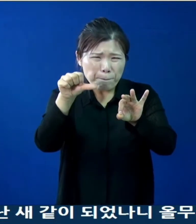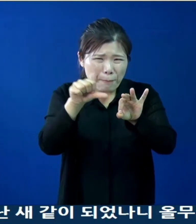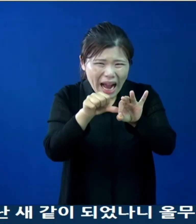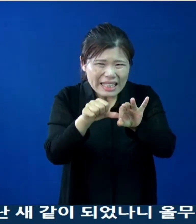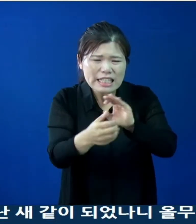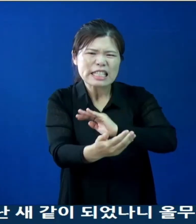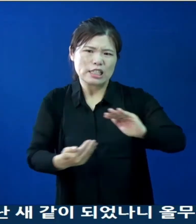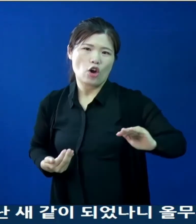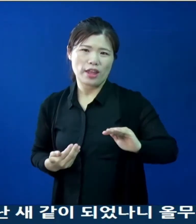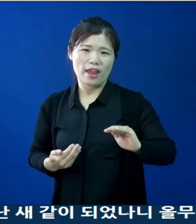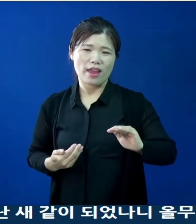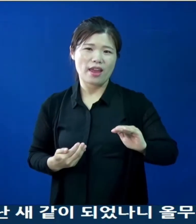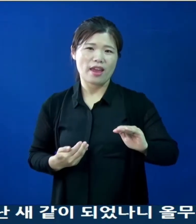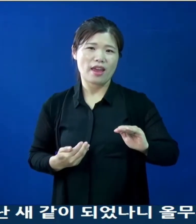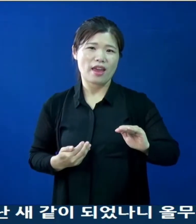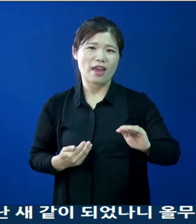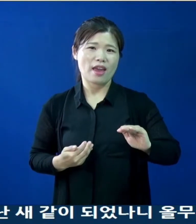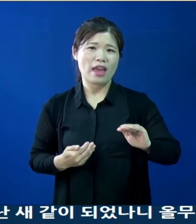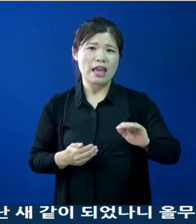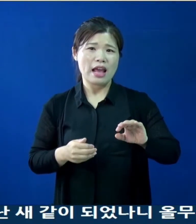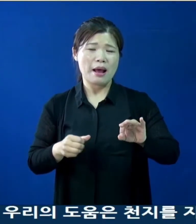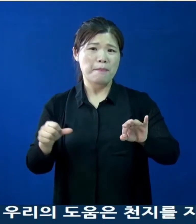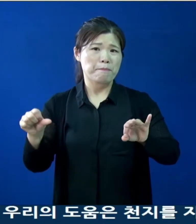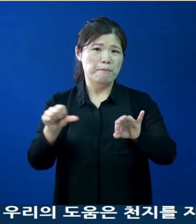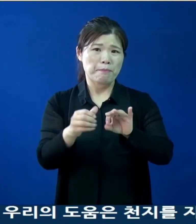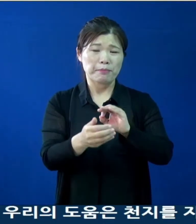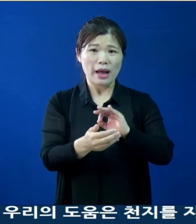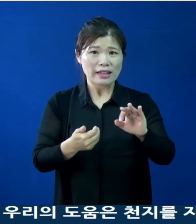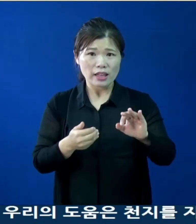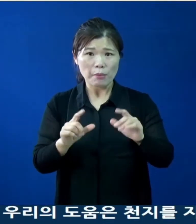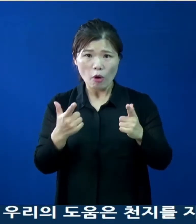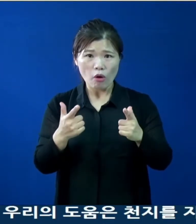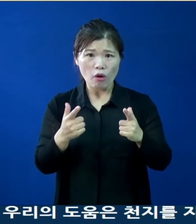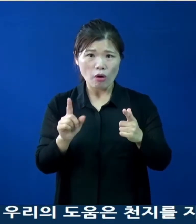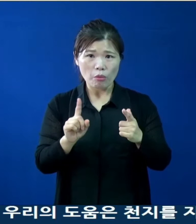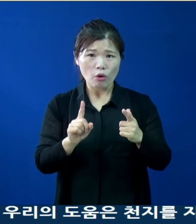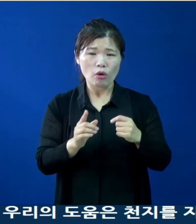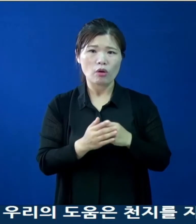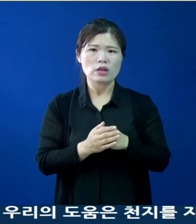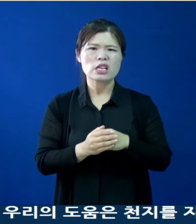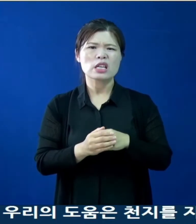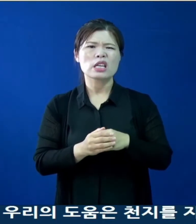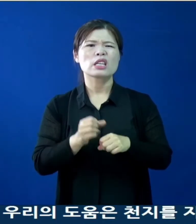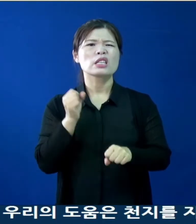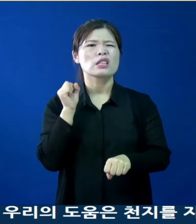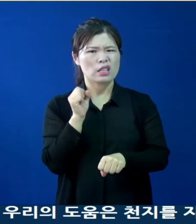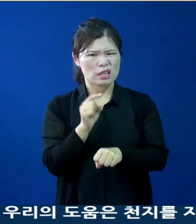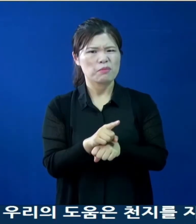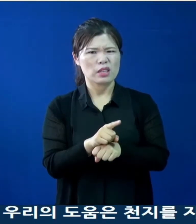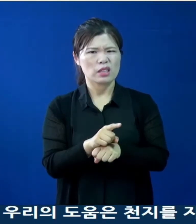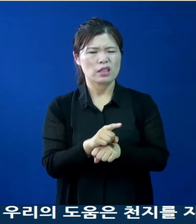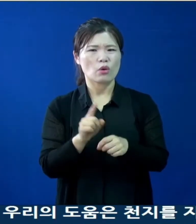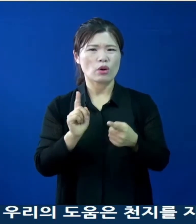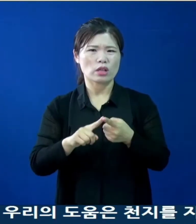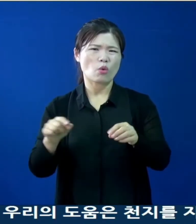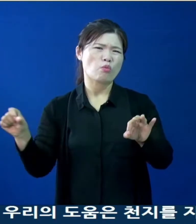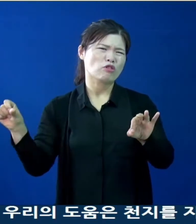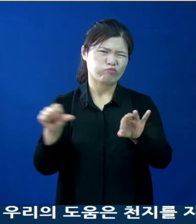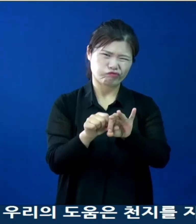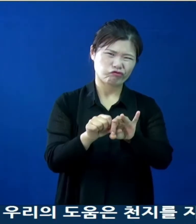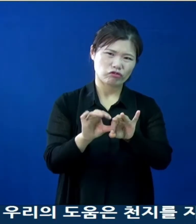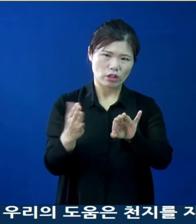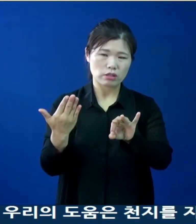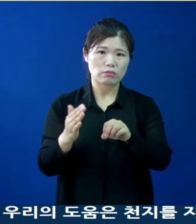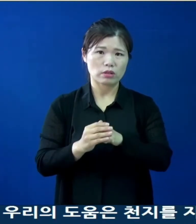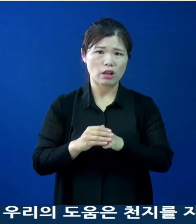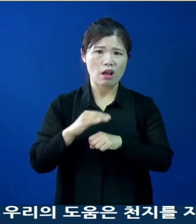직전에 빠지지 않은 것이 아니라 이미 올무에 걸려 들은 상태입니다. 상상해 보세요. 새가 자기의